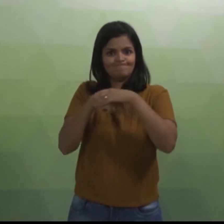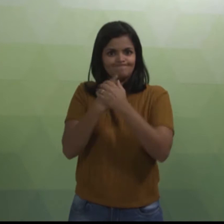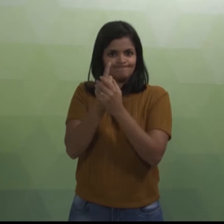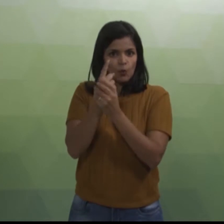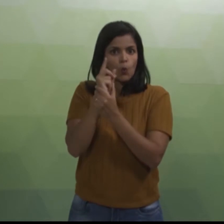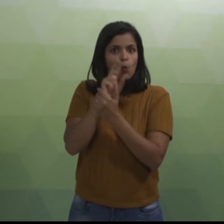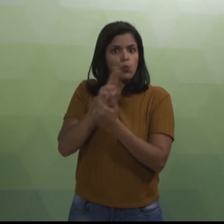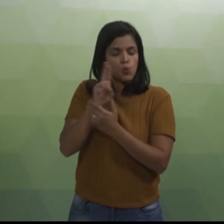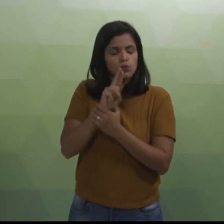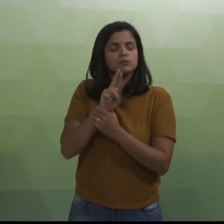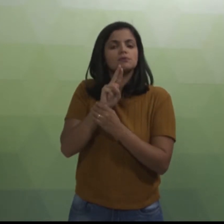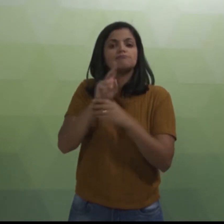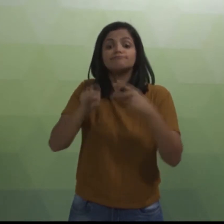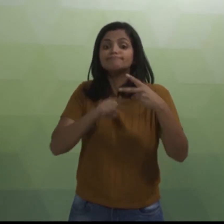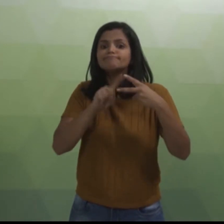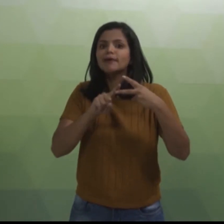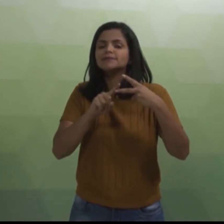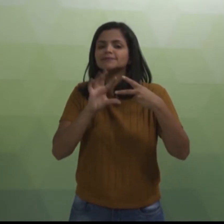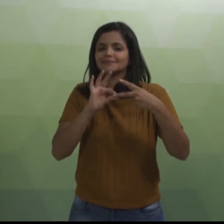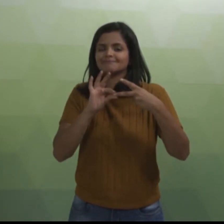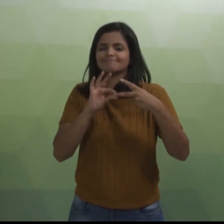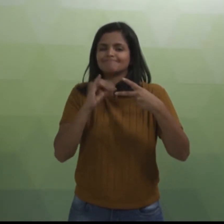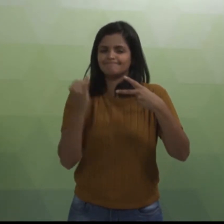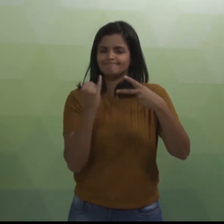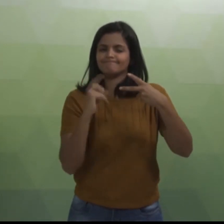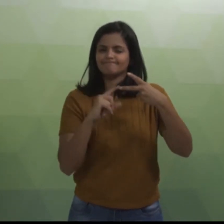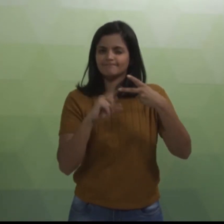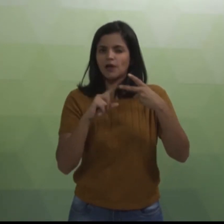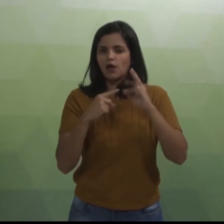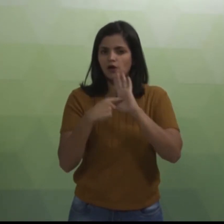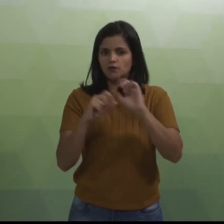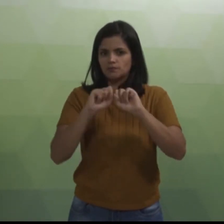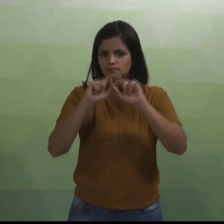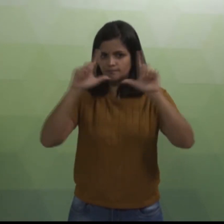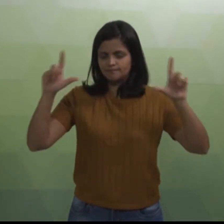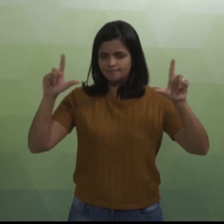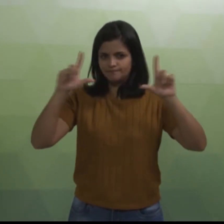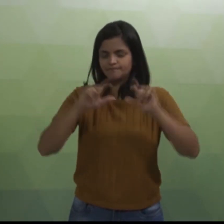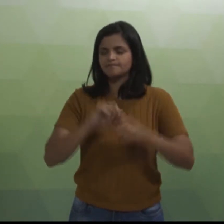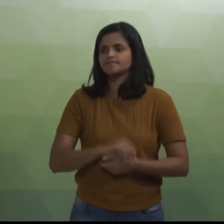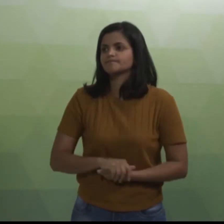Então, dando continuidade, vamos agora para o outro slide.